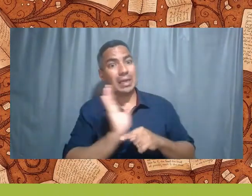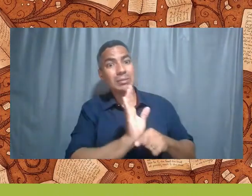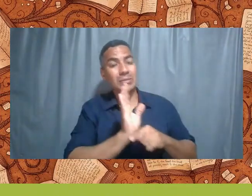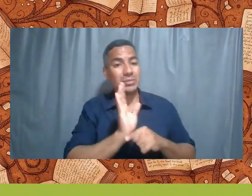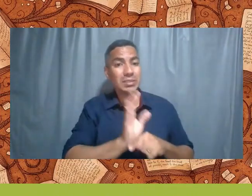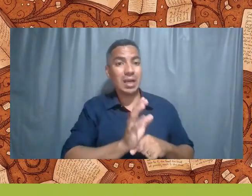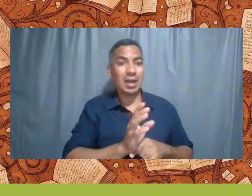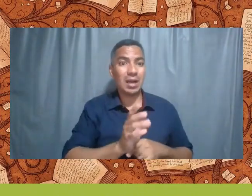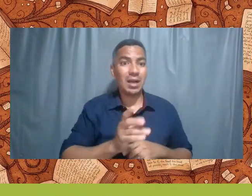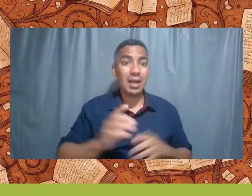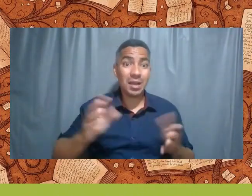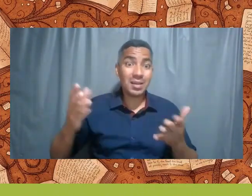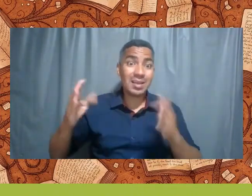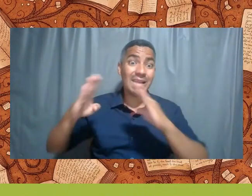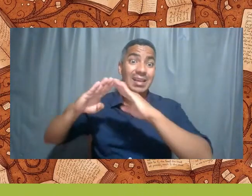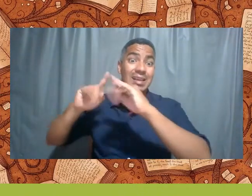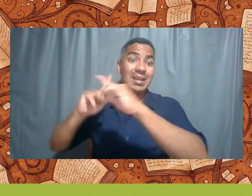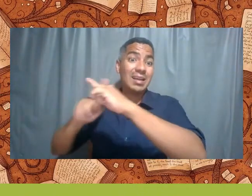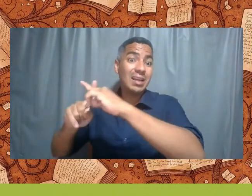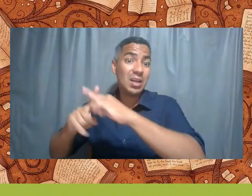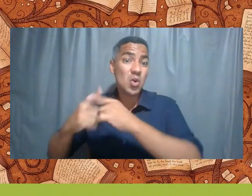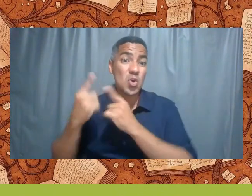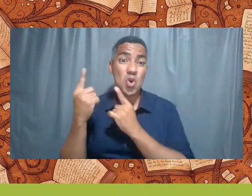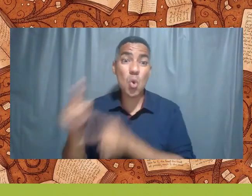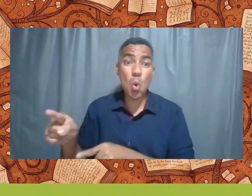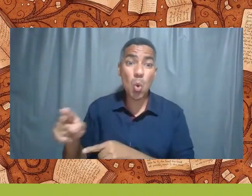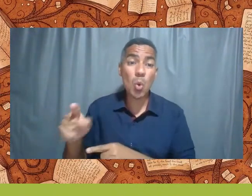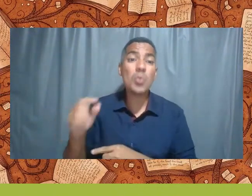A Igreja sempre foi contra, né,